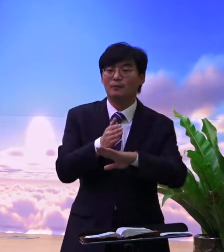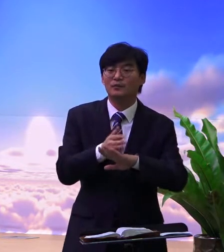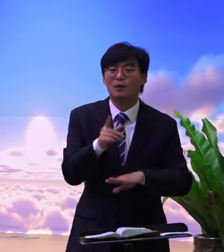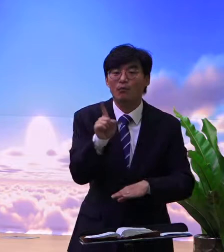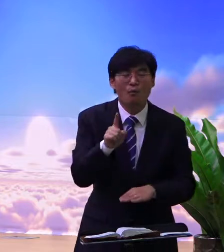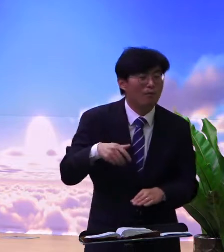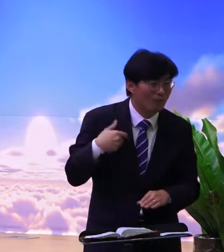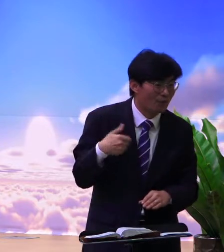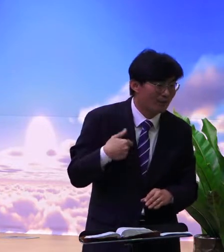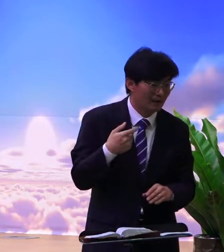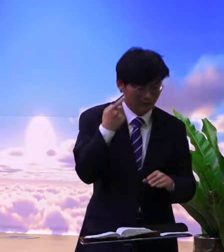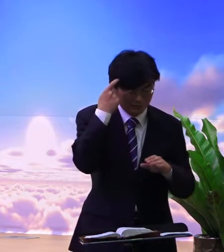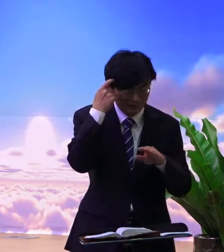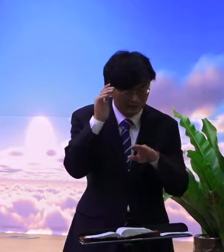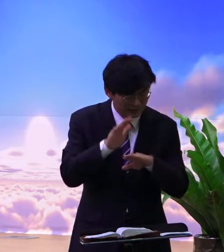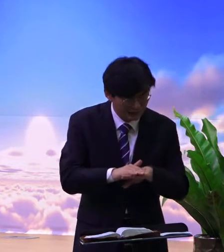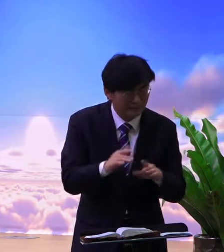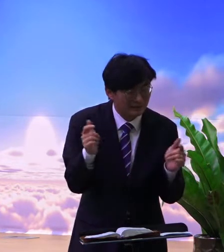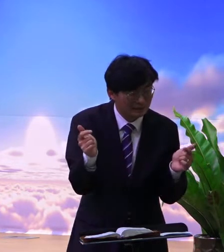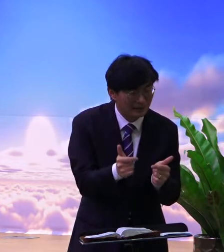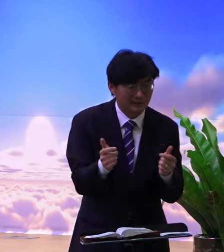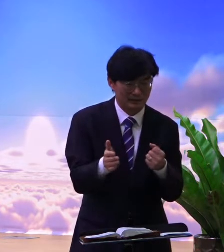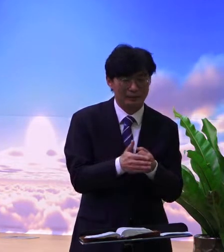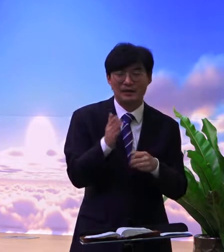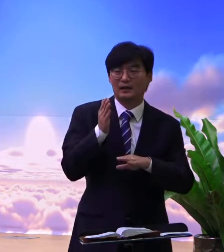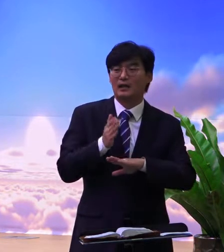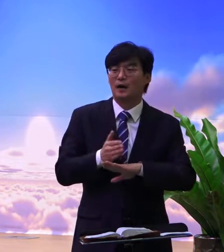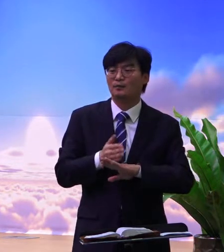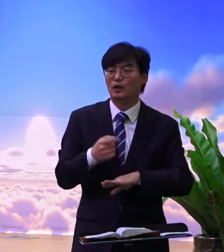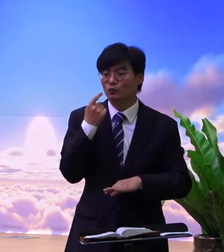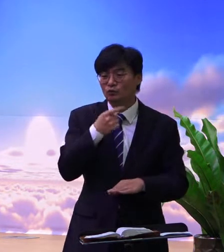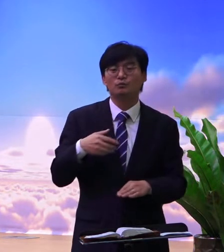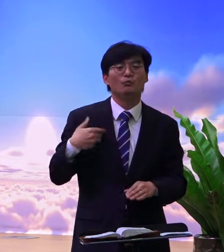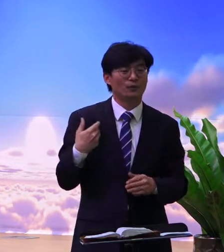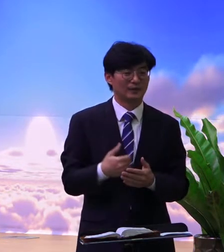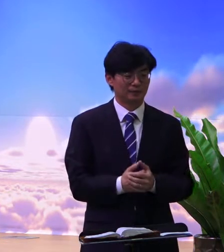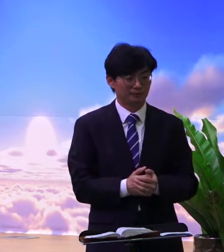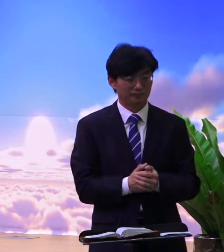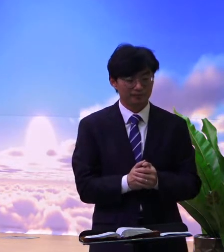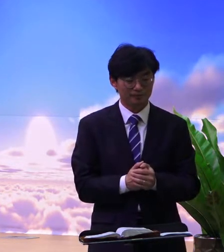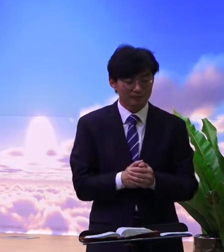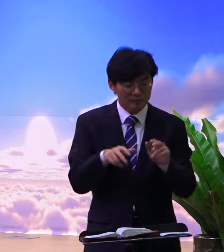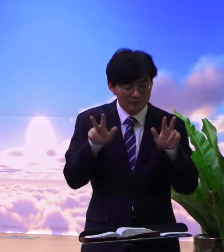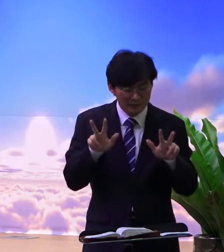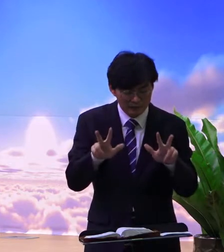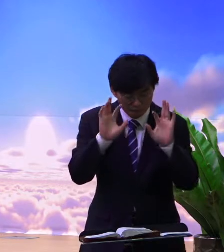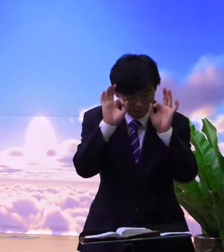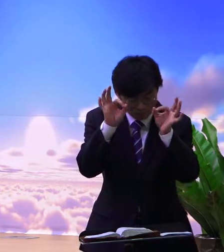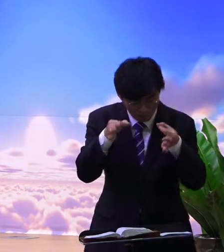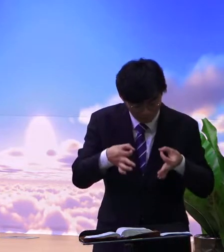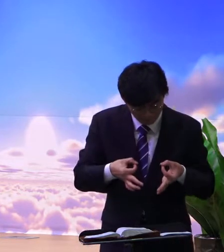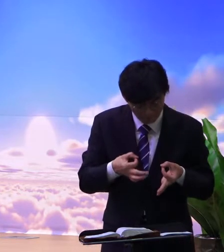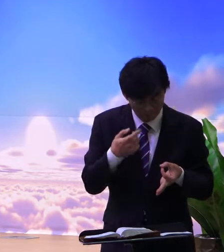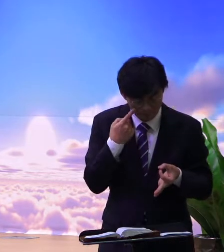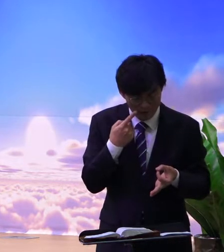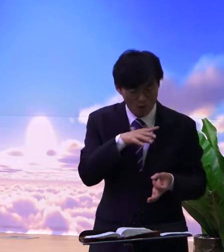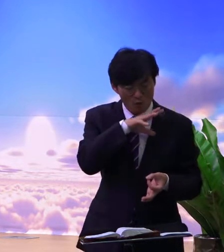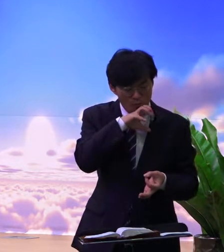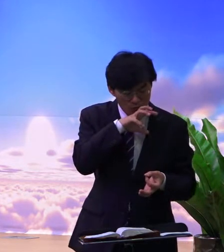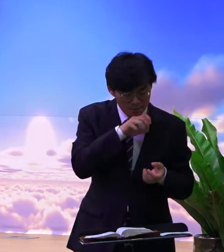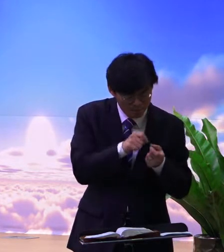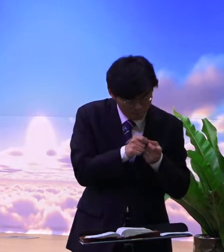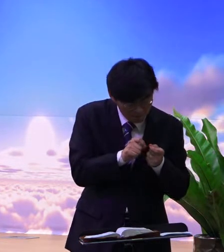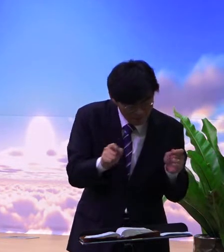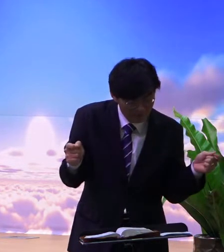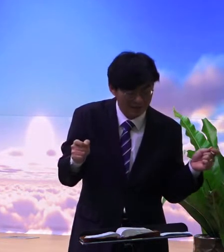것입니다. 여러분 우리가 얼마나 많은 시간들을 불평의 시간으로 보냈습니까?